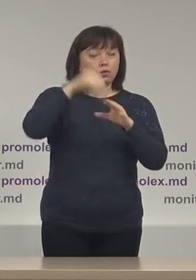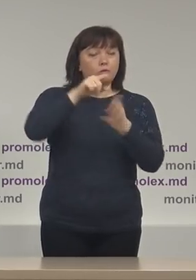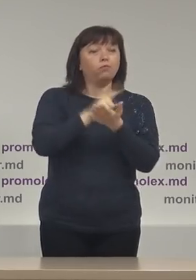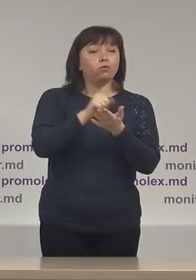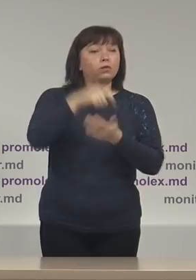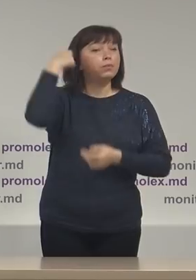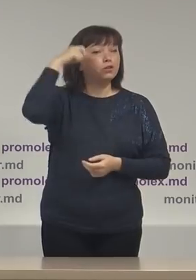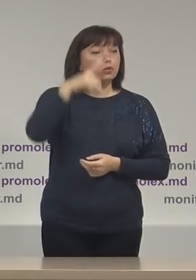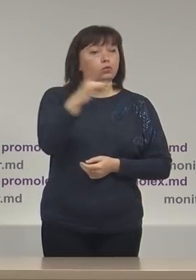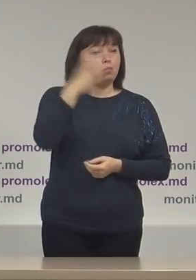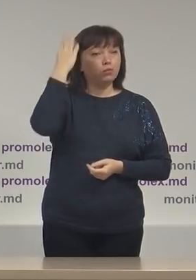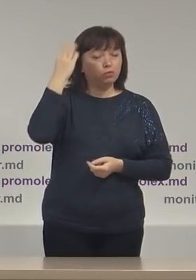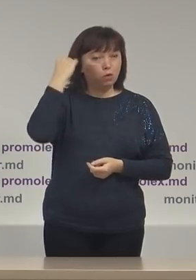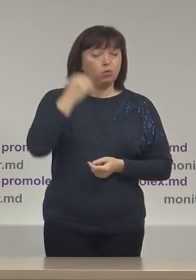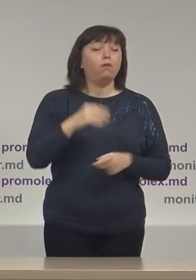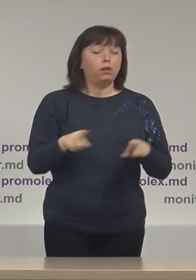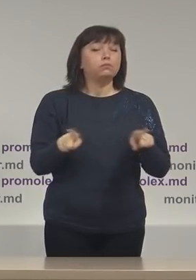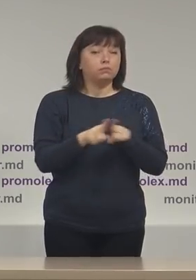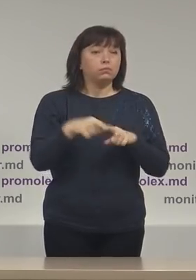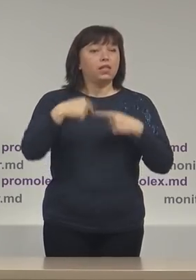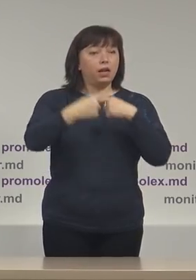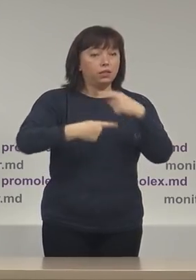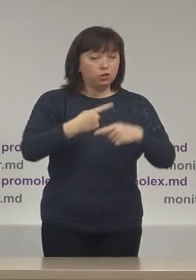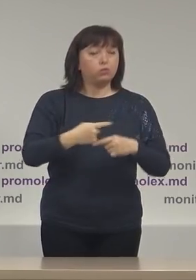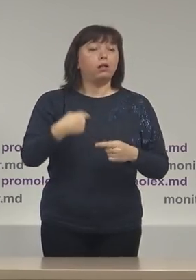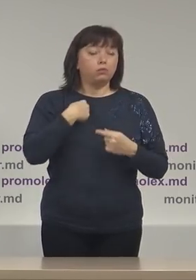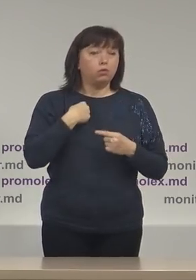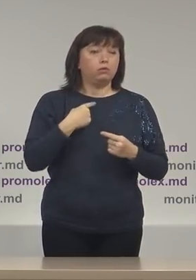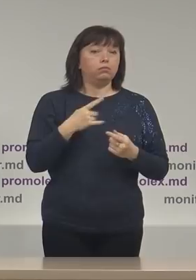președinte a Republicii Moldova. Tradițional vom avea